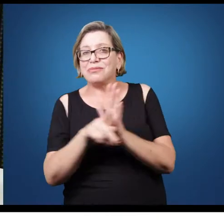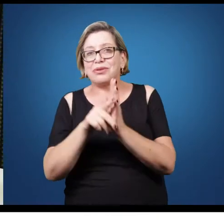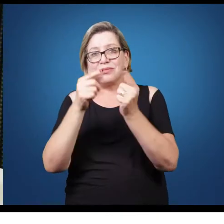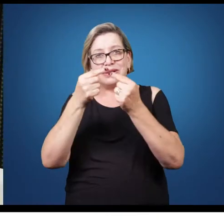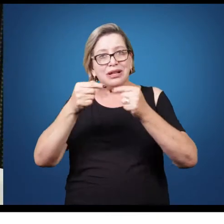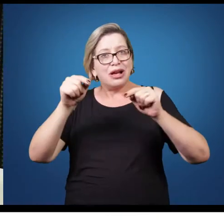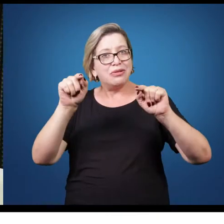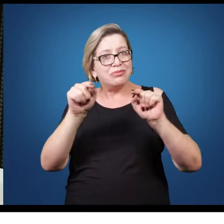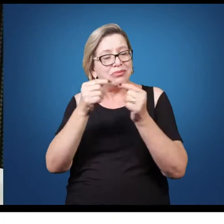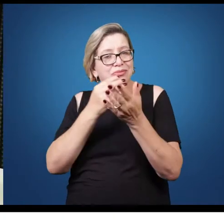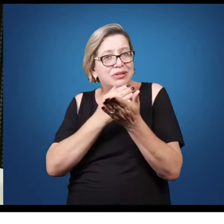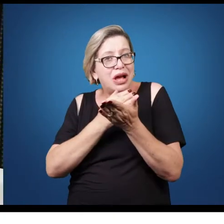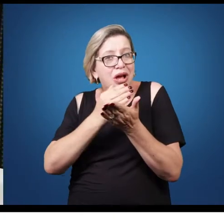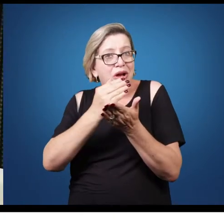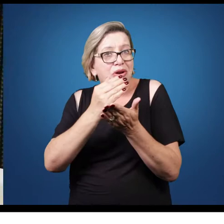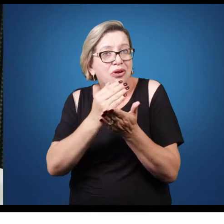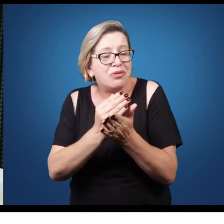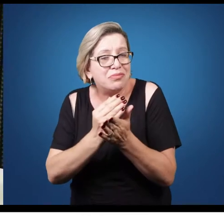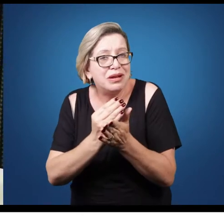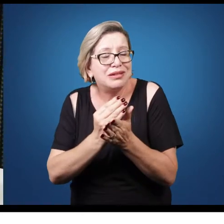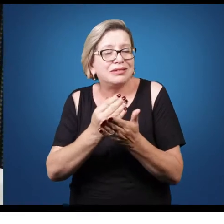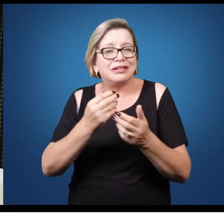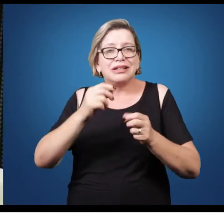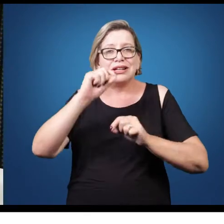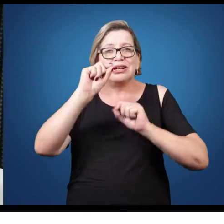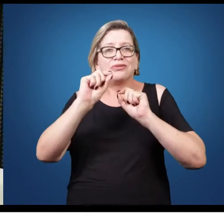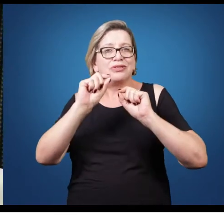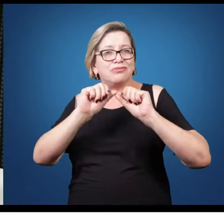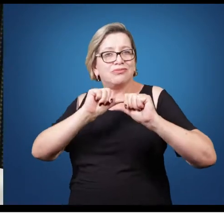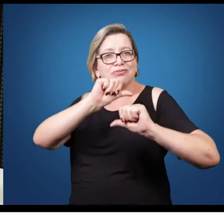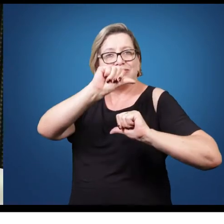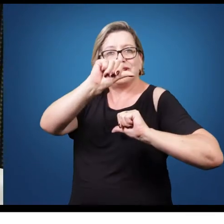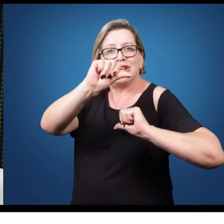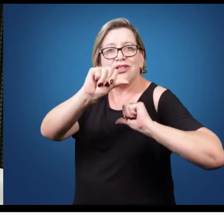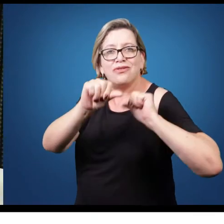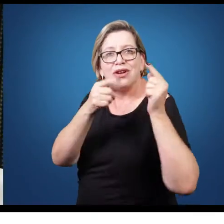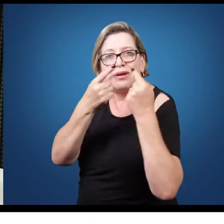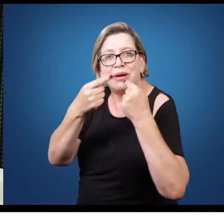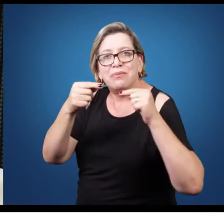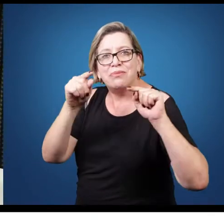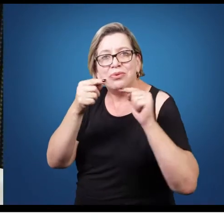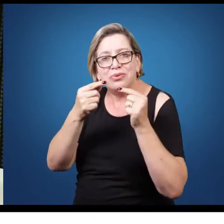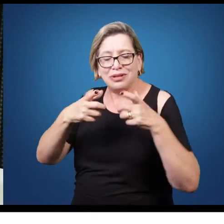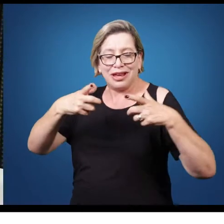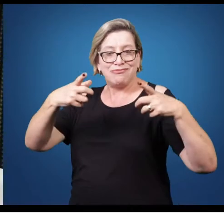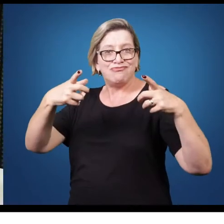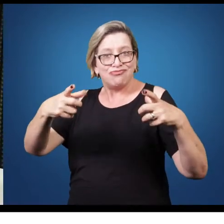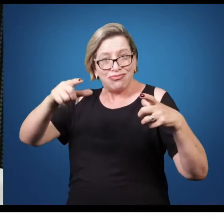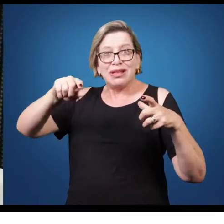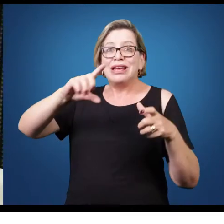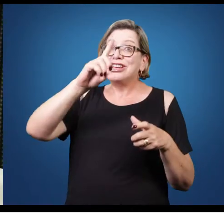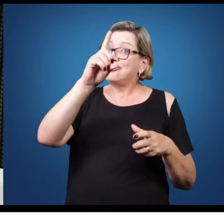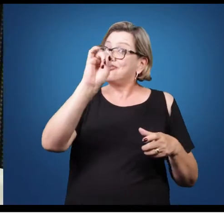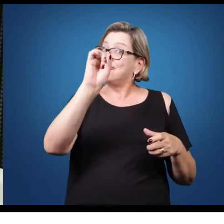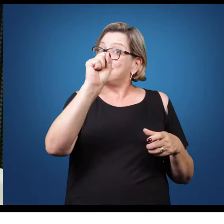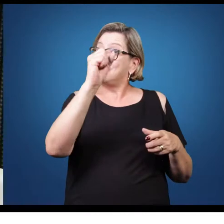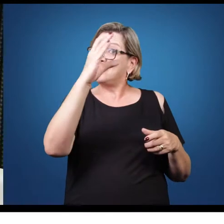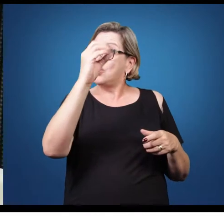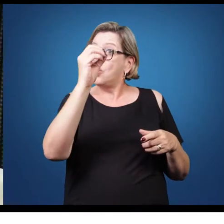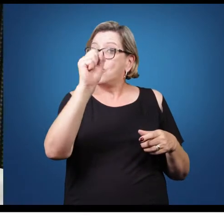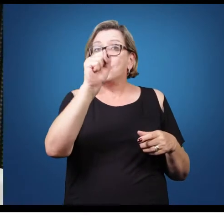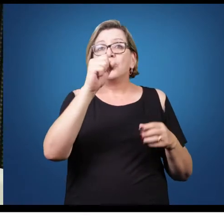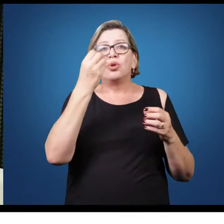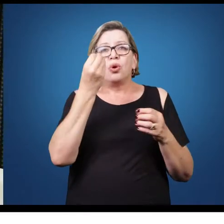possível a partir do momento que se pode qualificar os materiais musicais transformando em coisas nem em discos para vendê-los em lojas especializadas